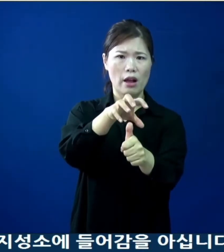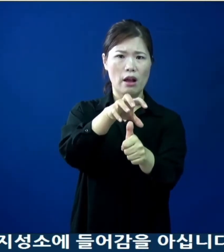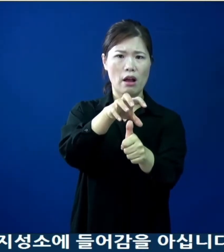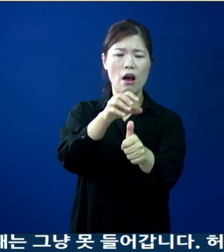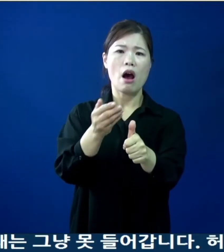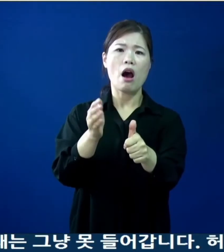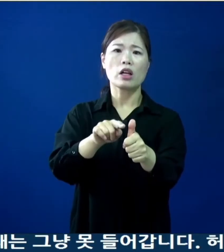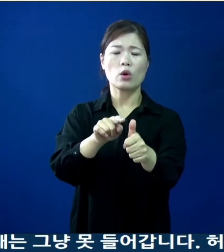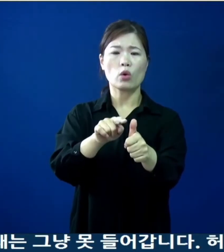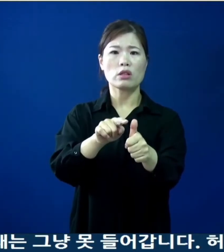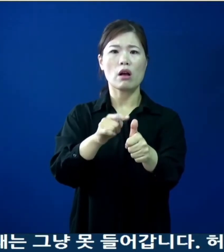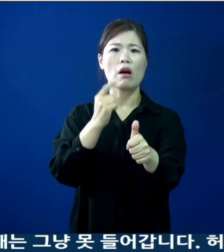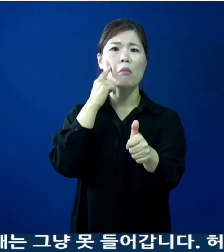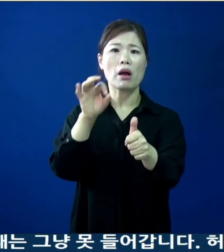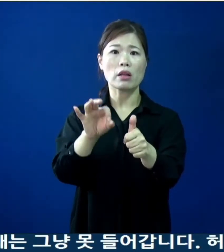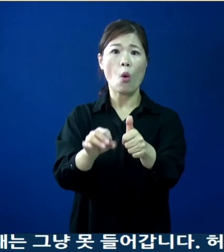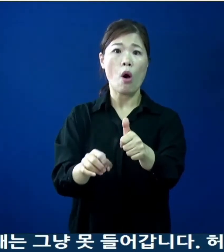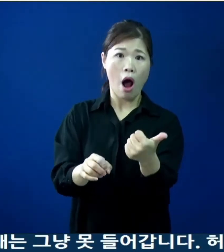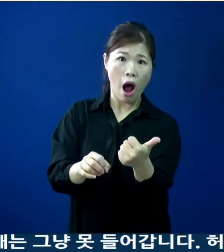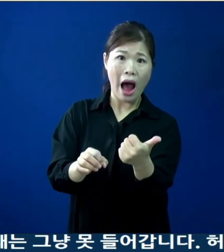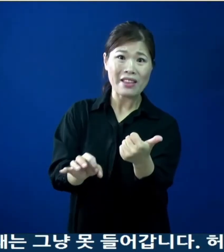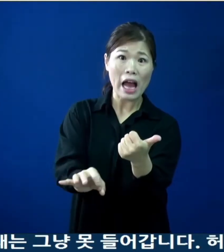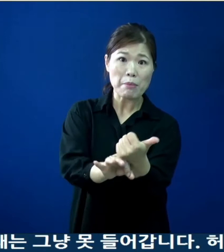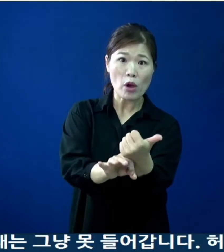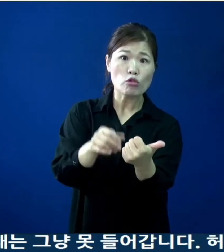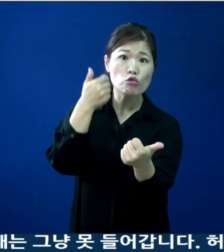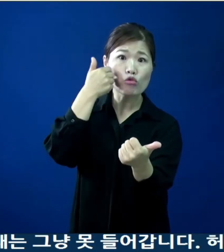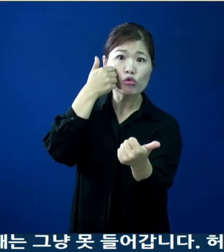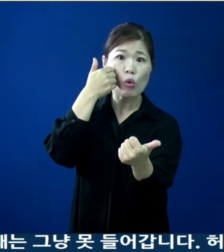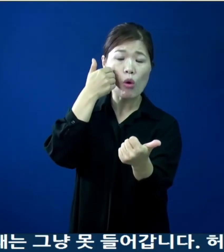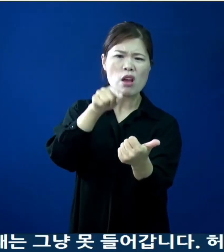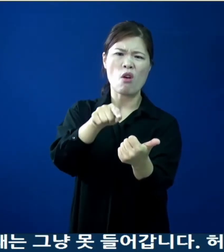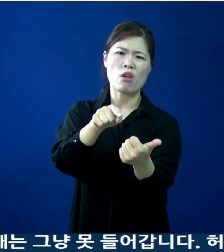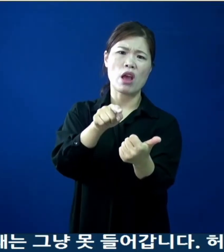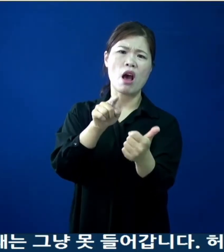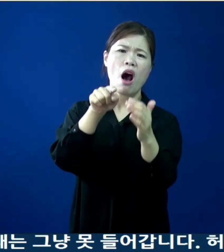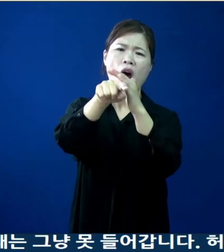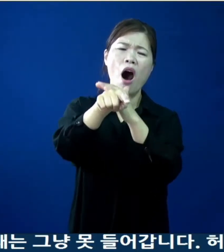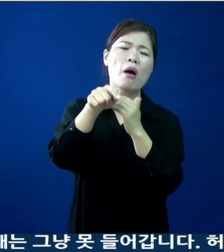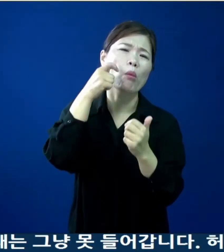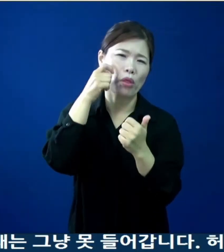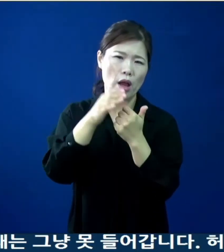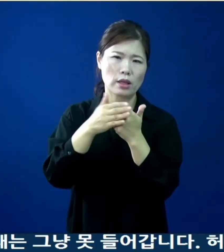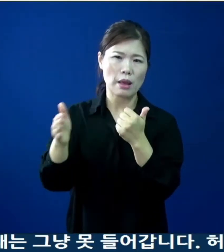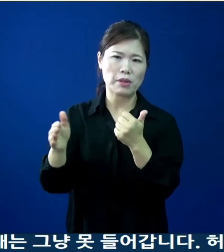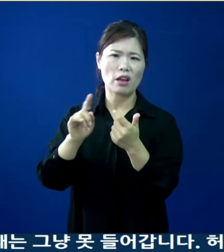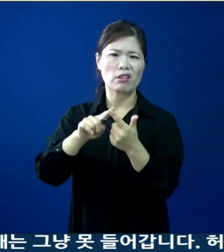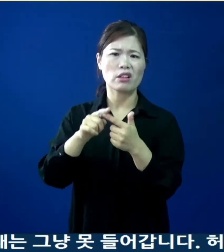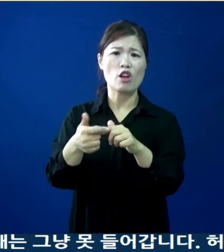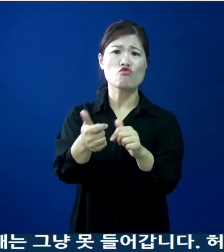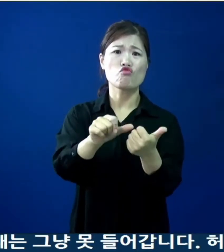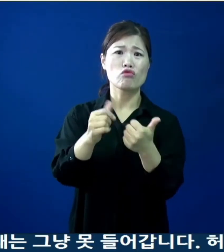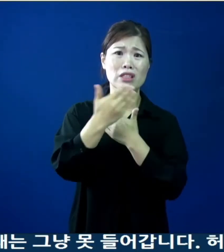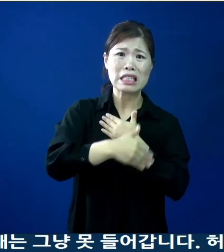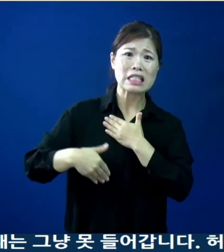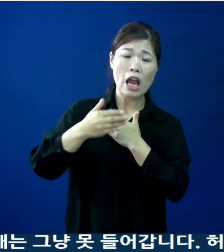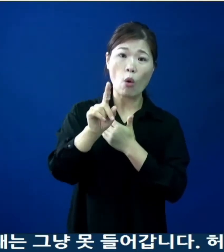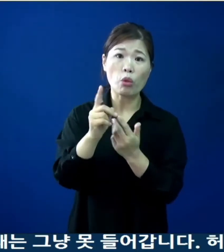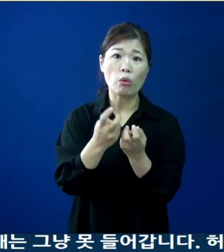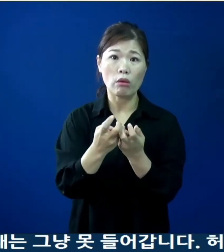짓눌려서 거기서 즉사하는 일이 생기면 누구도 지성소에 들어갈 수 없기 때문에 그 죽은 시체를 어떻게 합니까?